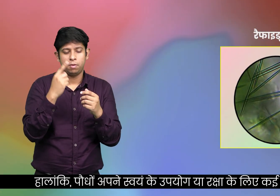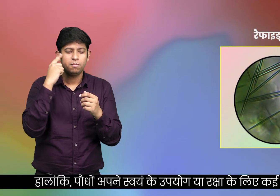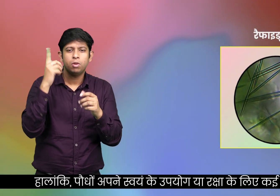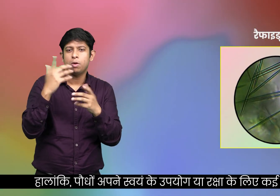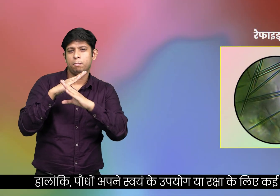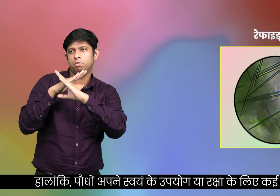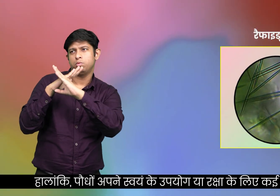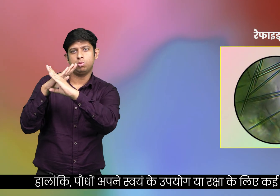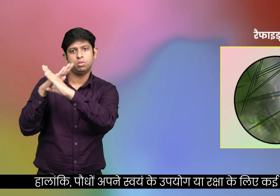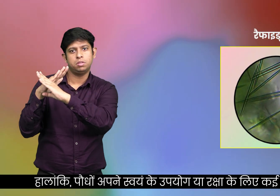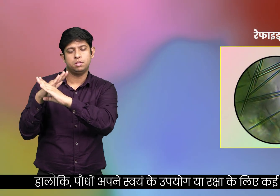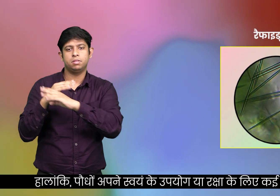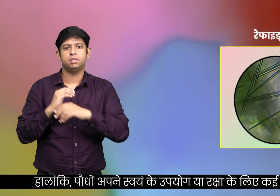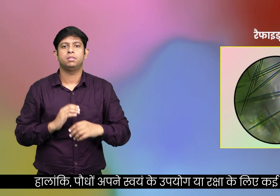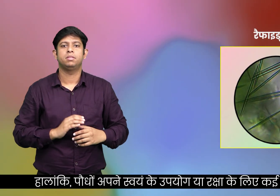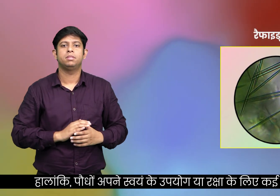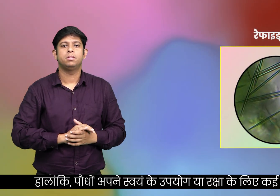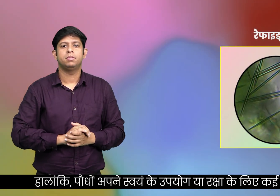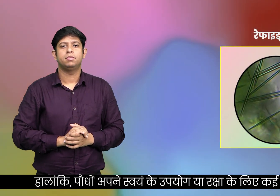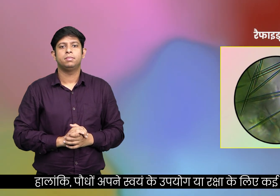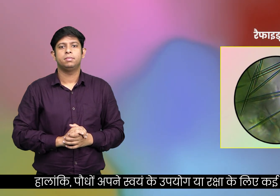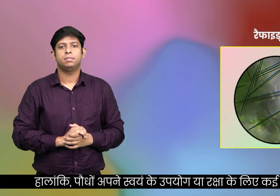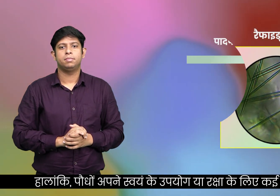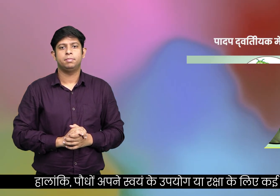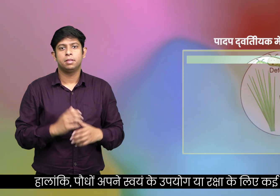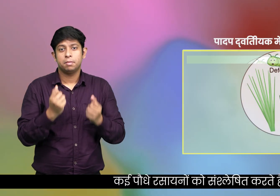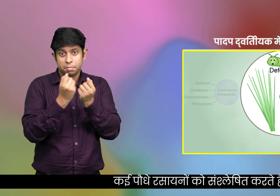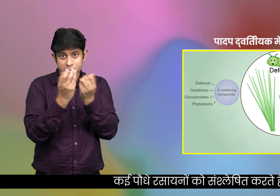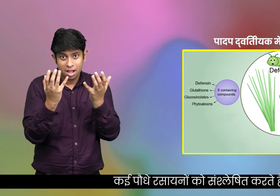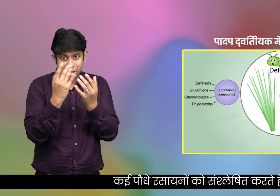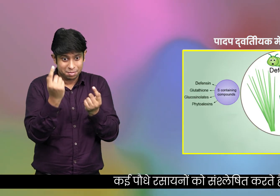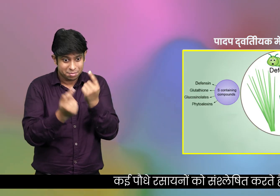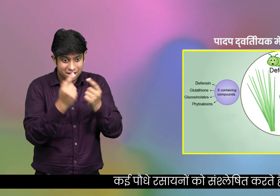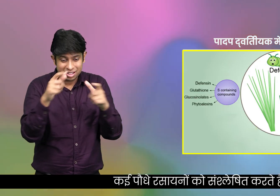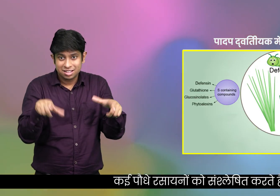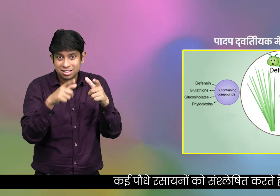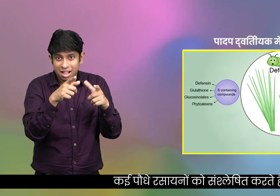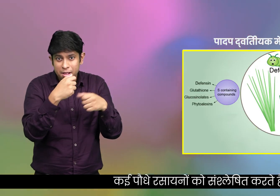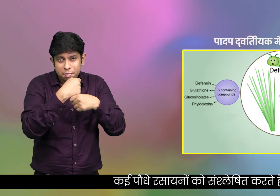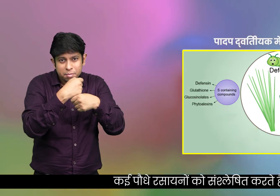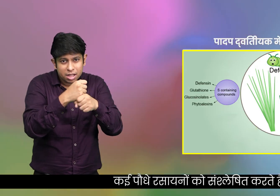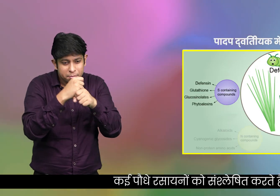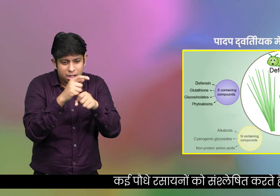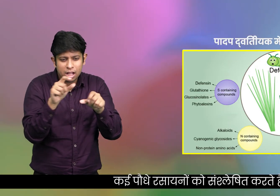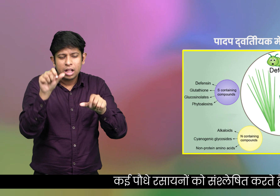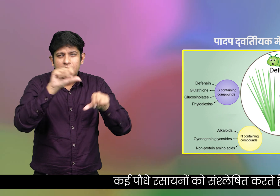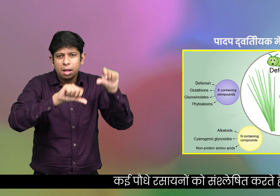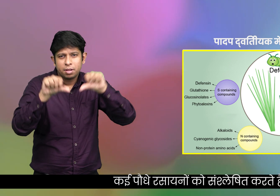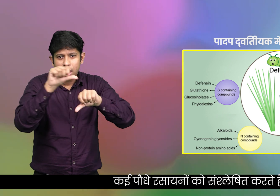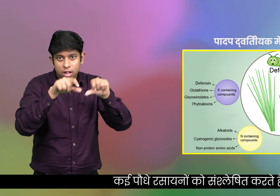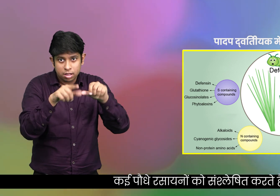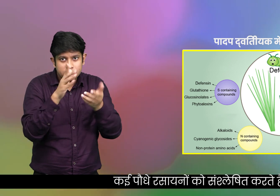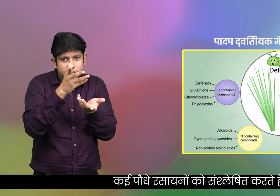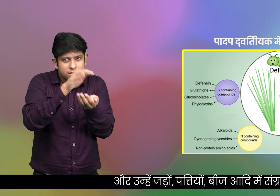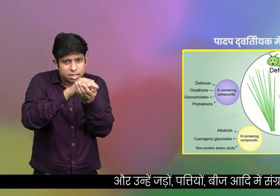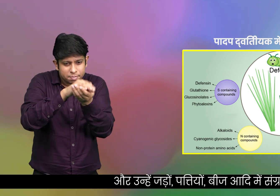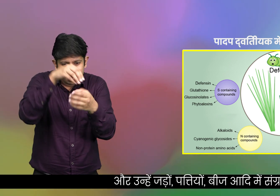कई यौगिक संश्लेषित करते हैं। कई पौधे रसायनों को संश्लेषित करते हैं और